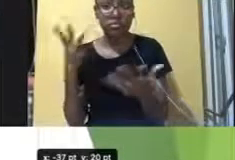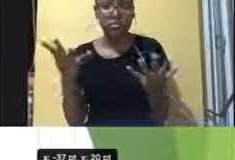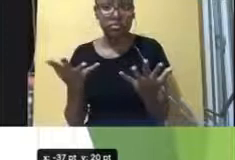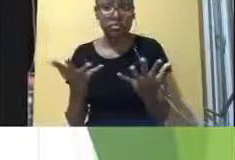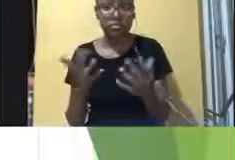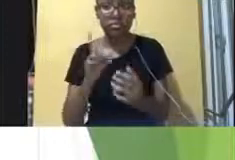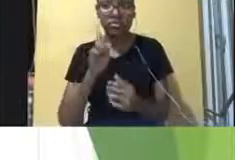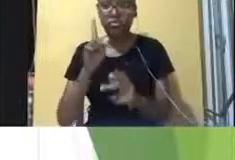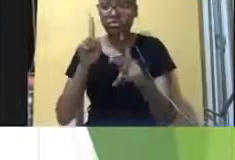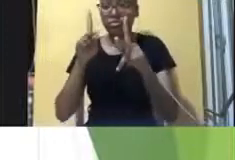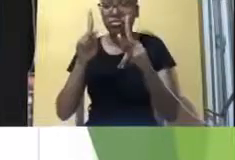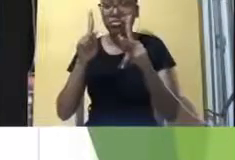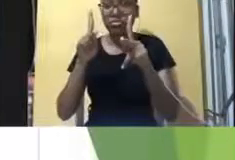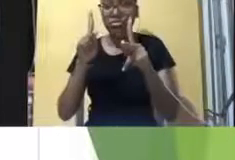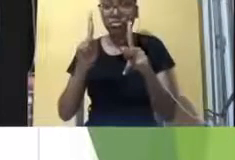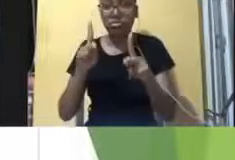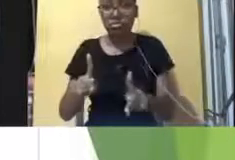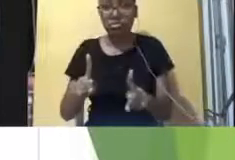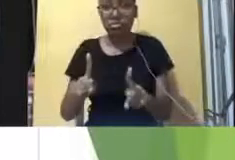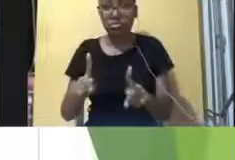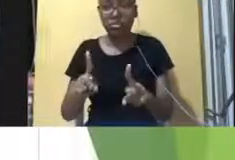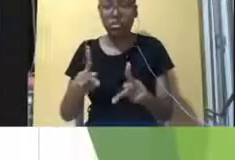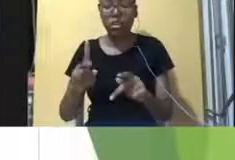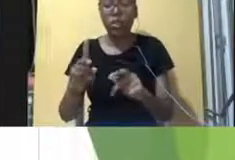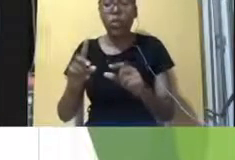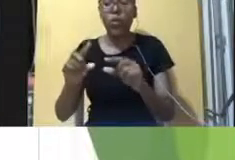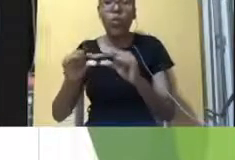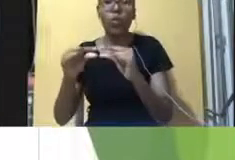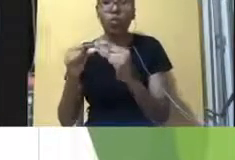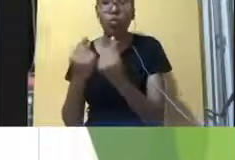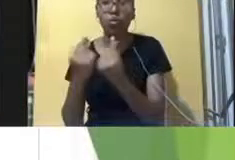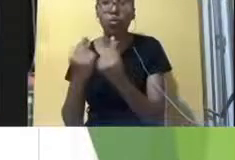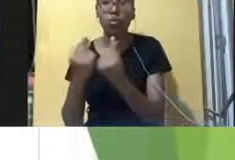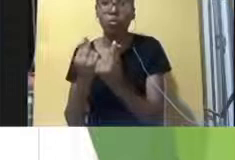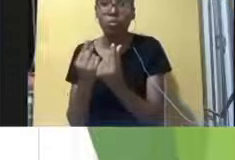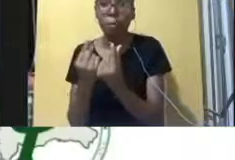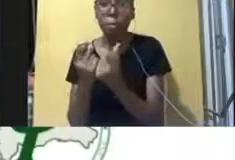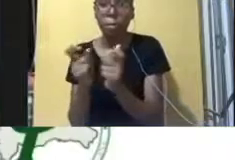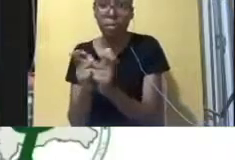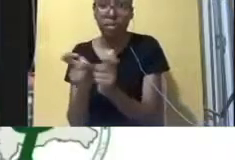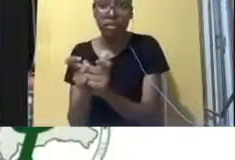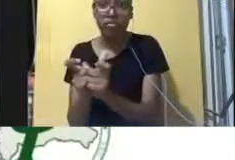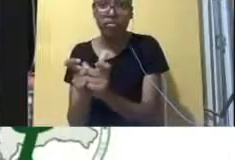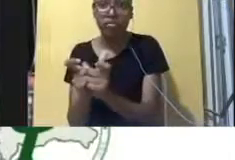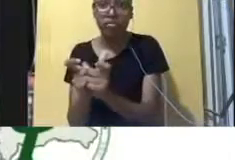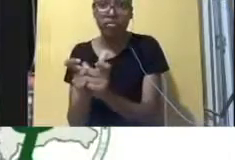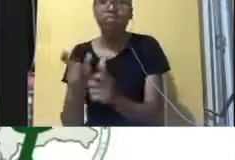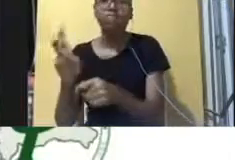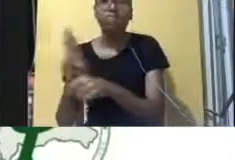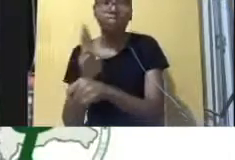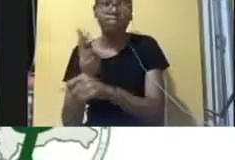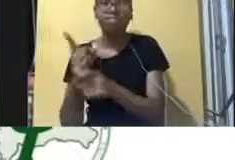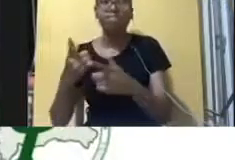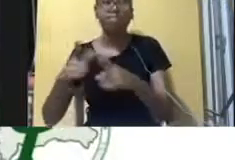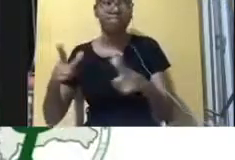una minoritaria lingüística social, que no es una persona realmente con